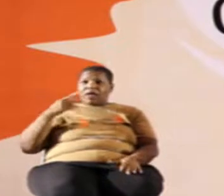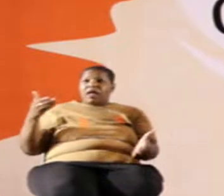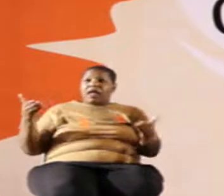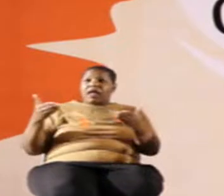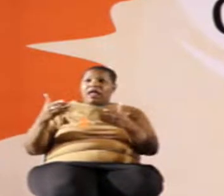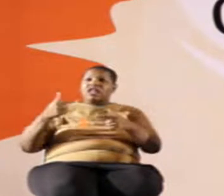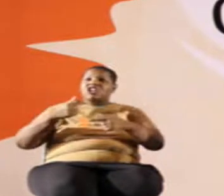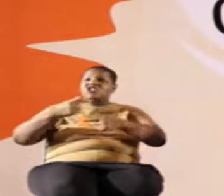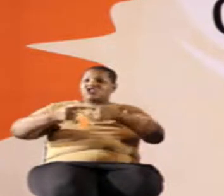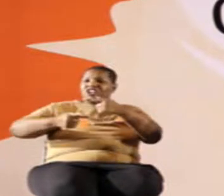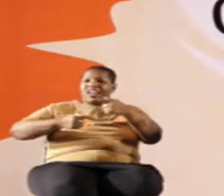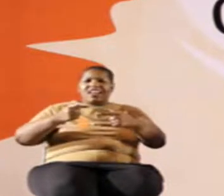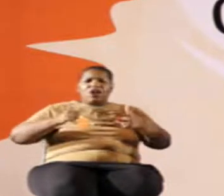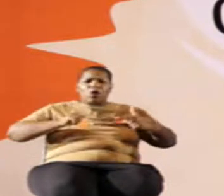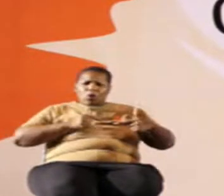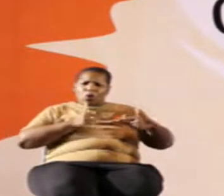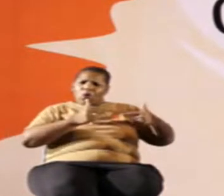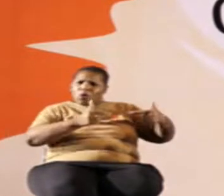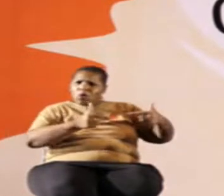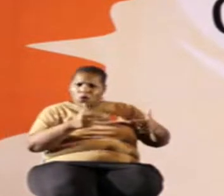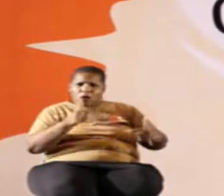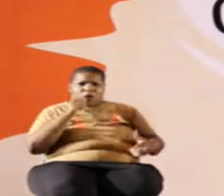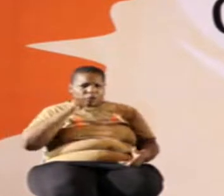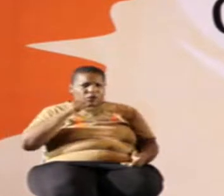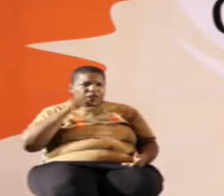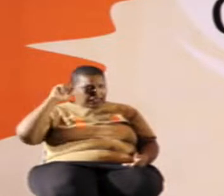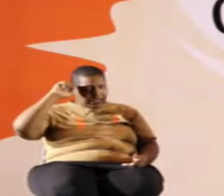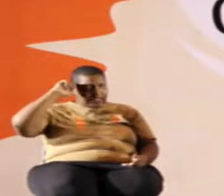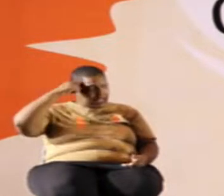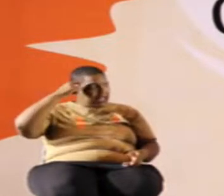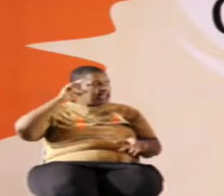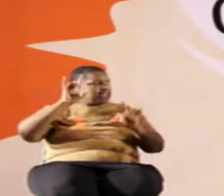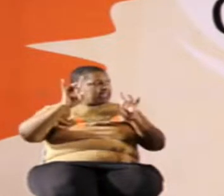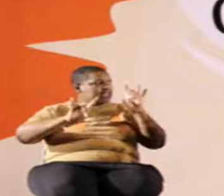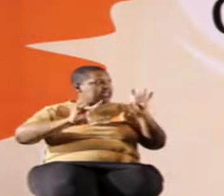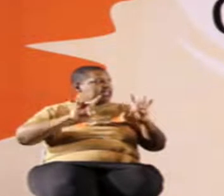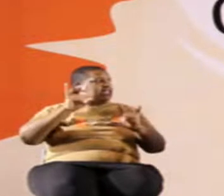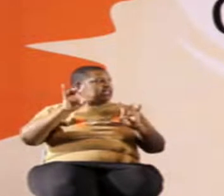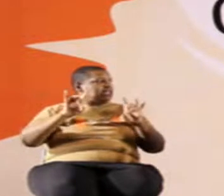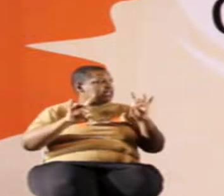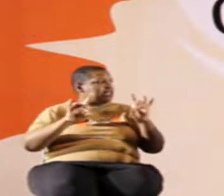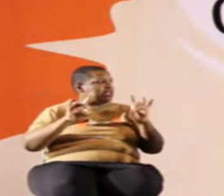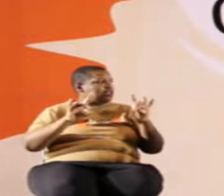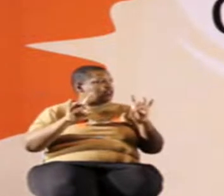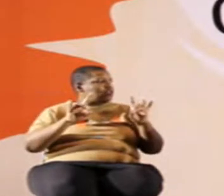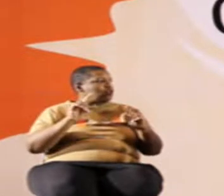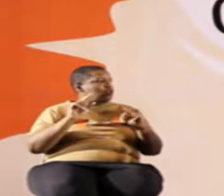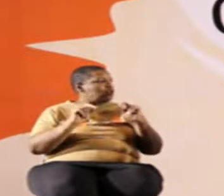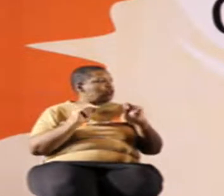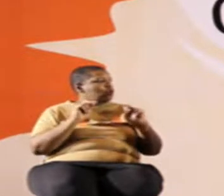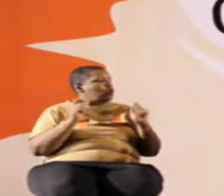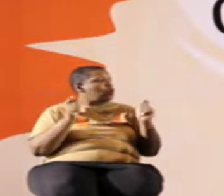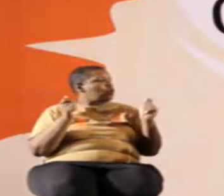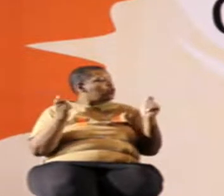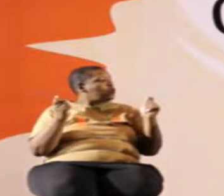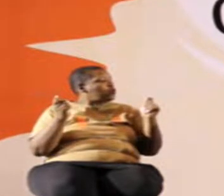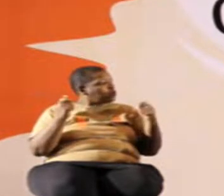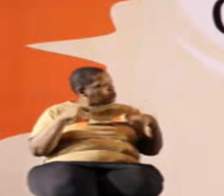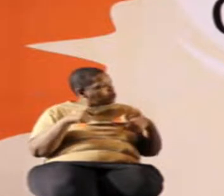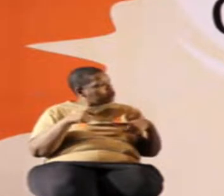geração de ativismo, de mulheres negras, especialmente, que pode,